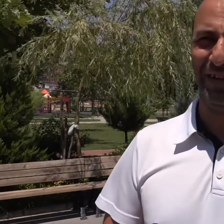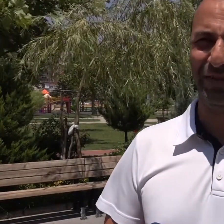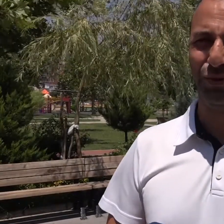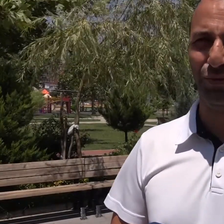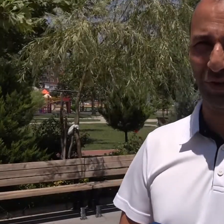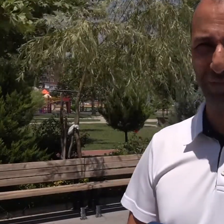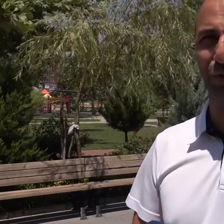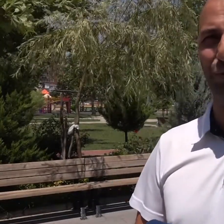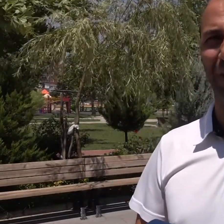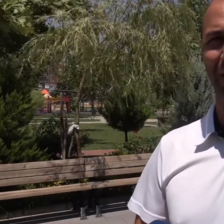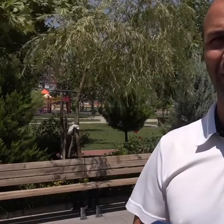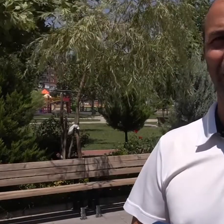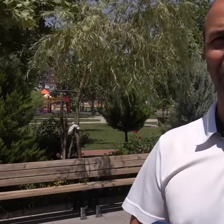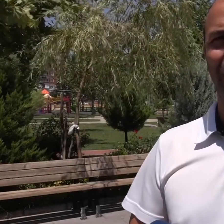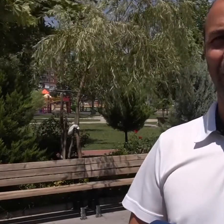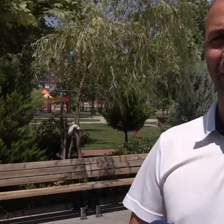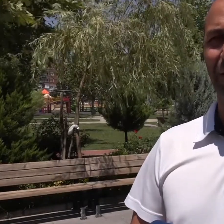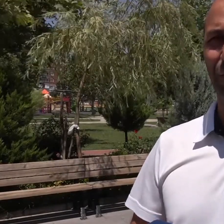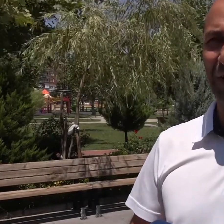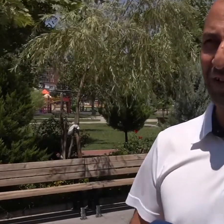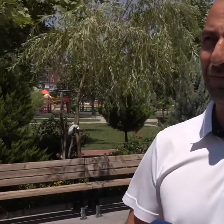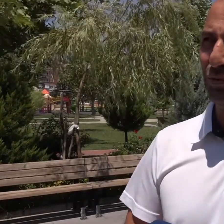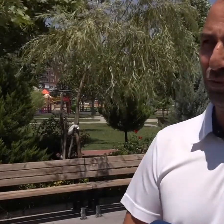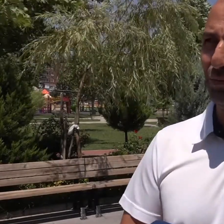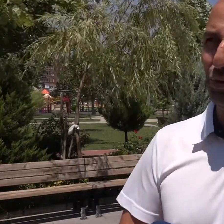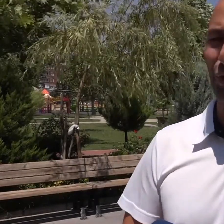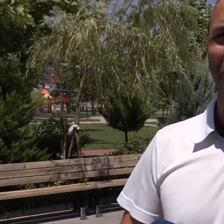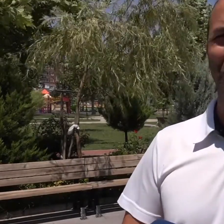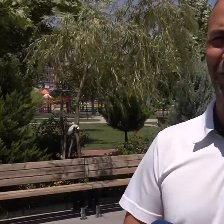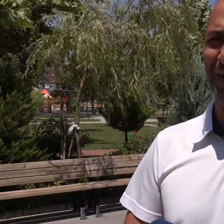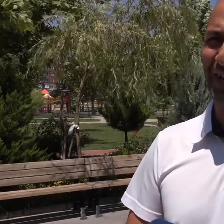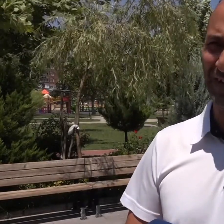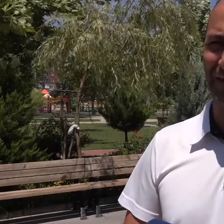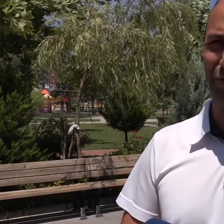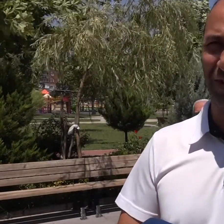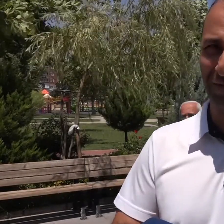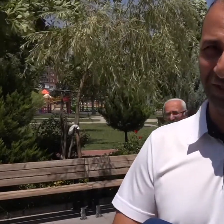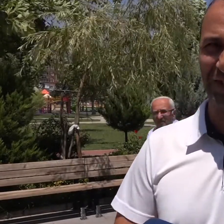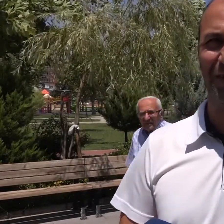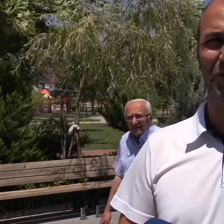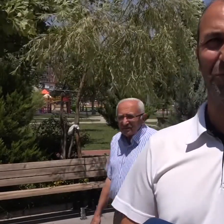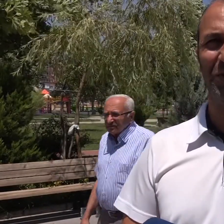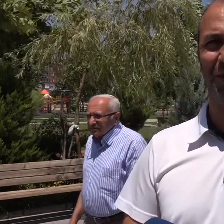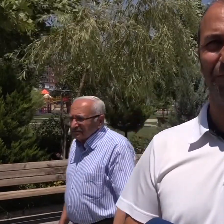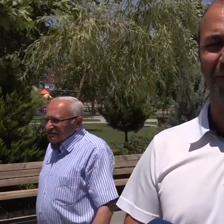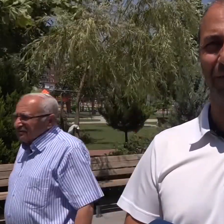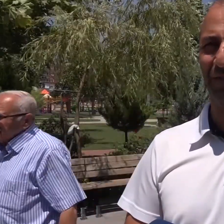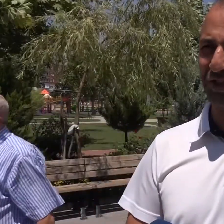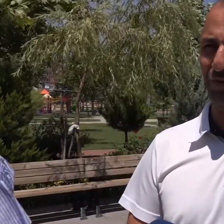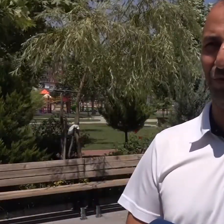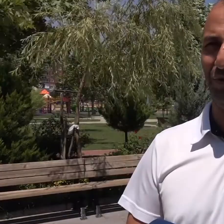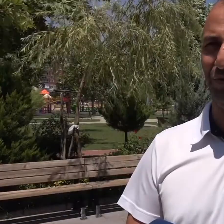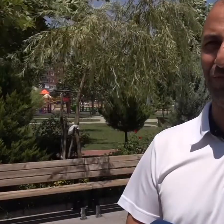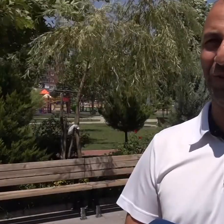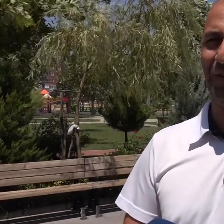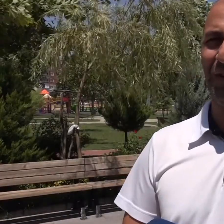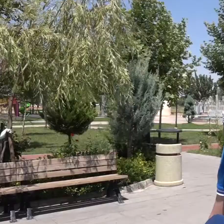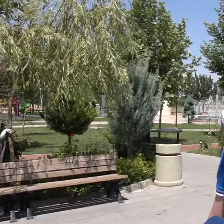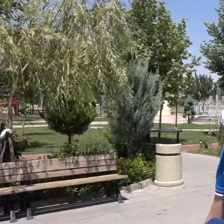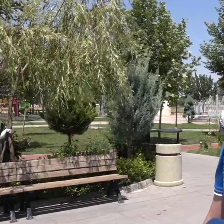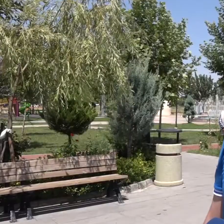bir zenginlik, çok güzel bir duyarlılık. Özellikle bu uygulamayı başlatan herkese, özellikle başta Diyanet İşleri Başkanımıza teşekkür